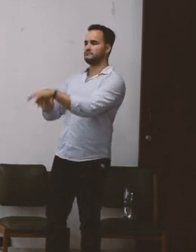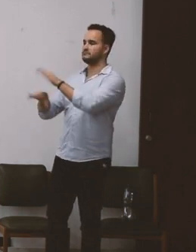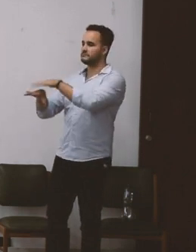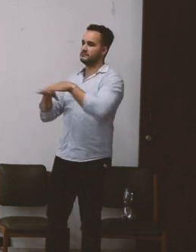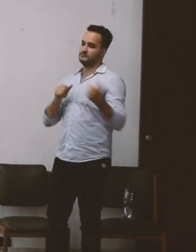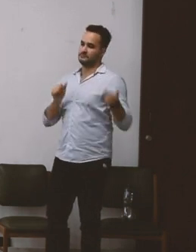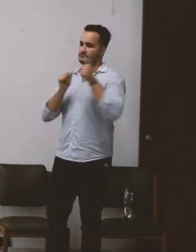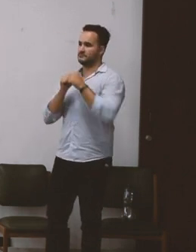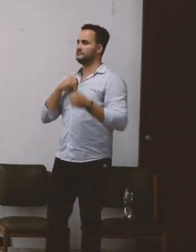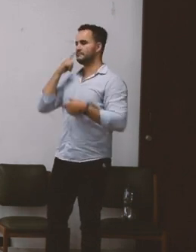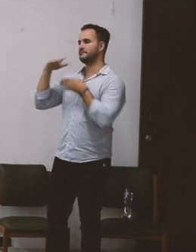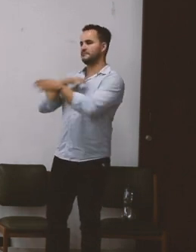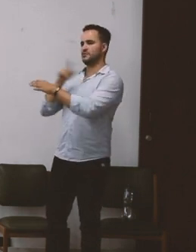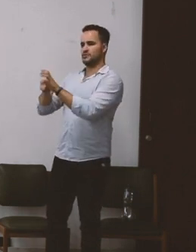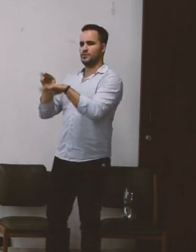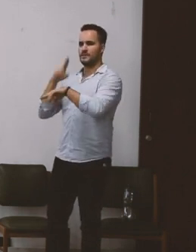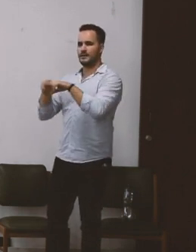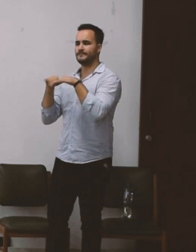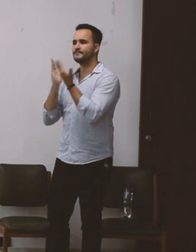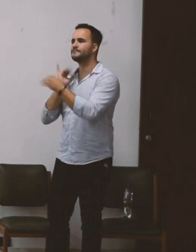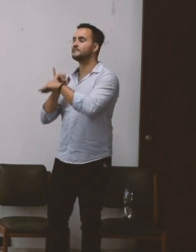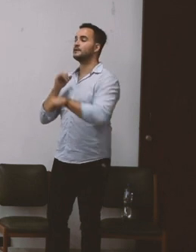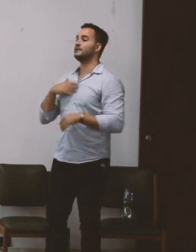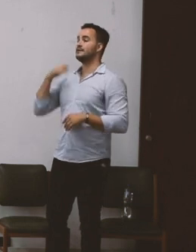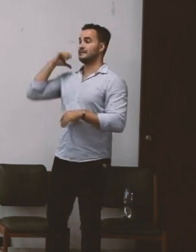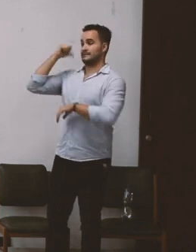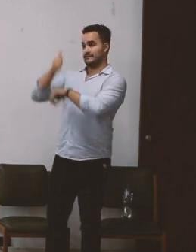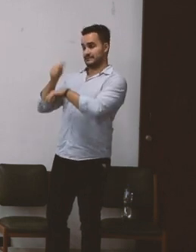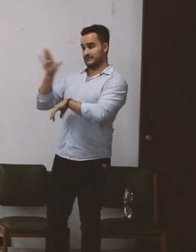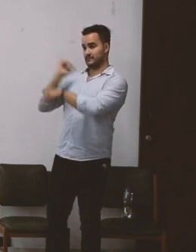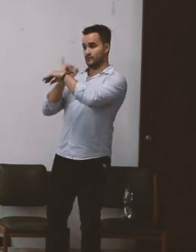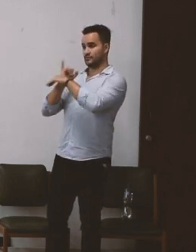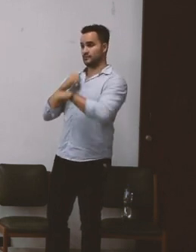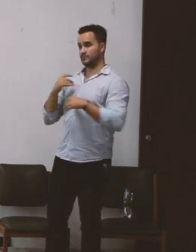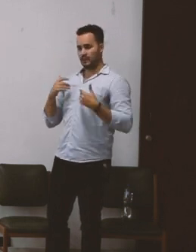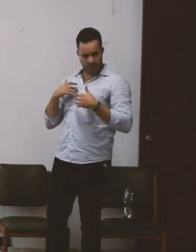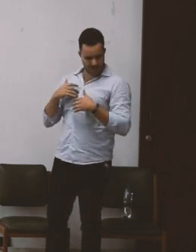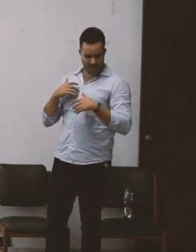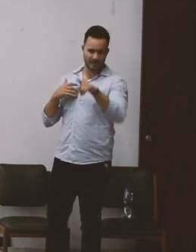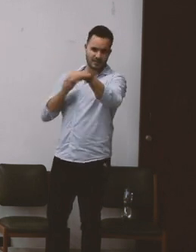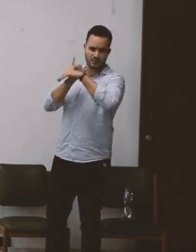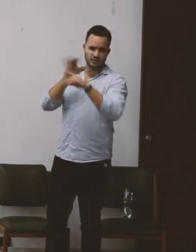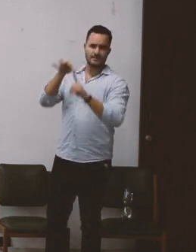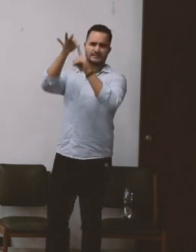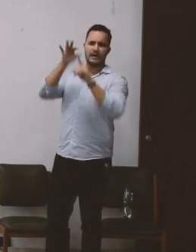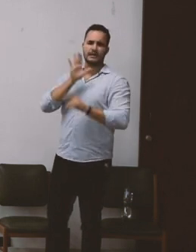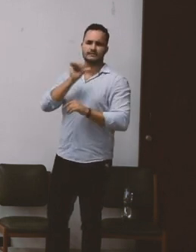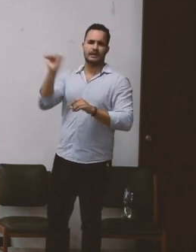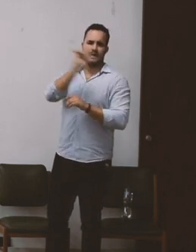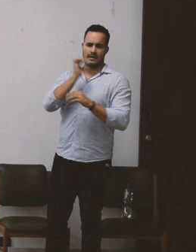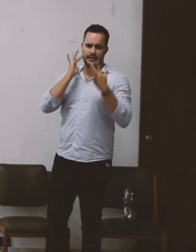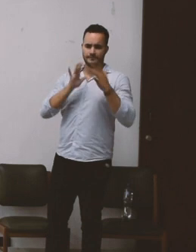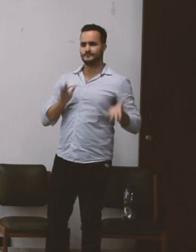al preescolar. Acto seguido, la directora nos hizo saber de la existencia de escuelas especiales para niñas especiales como